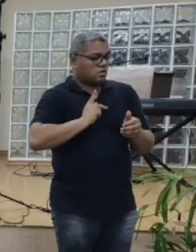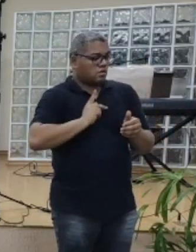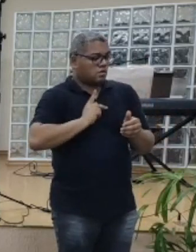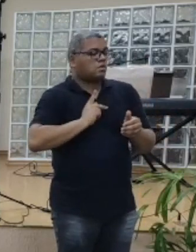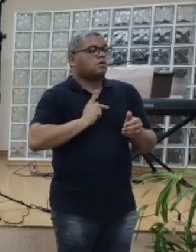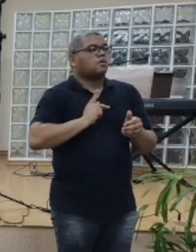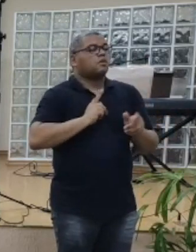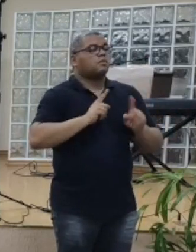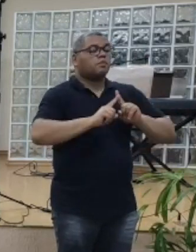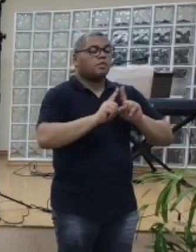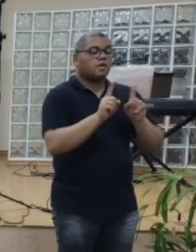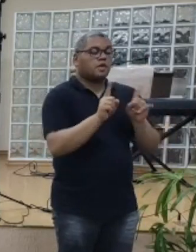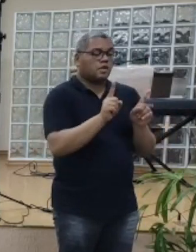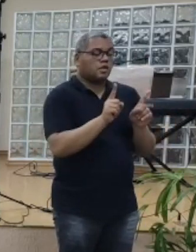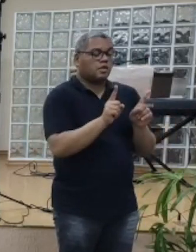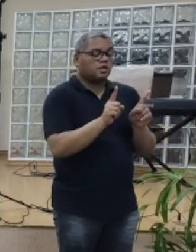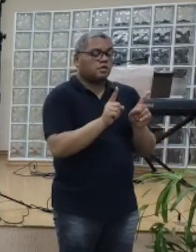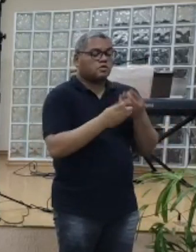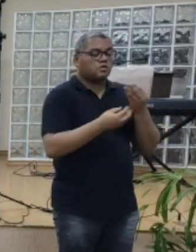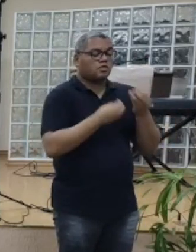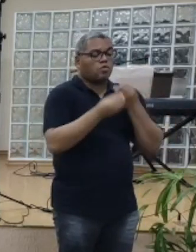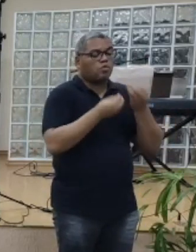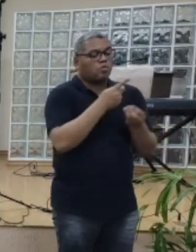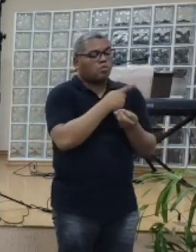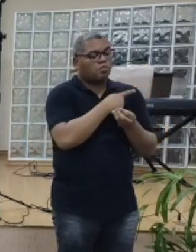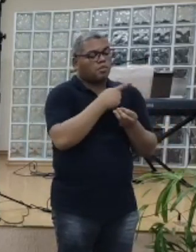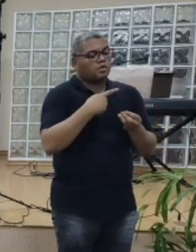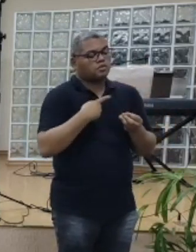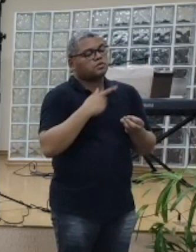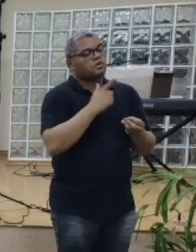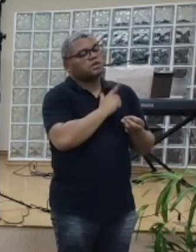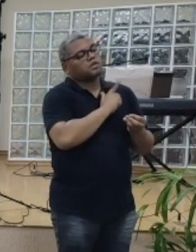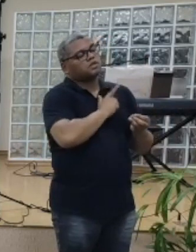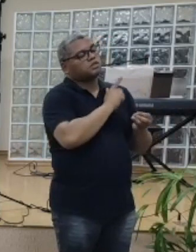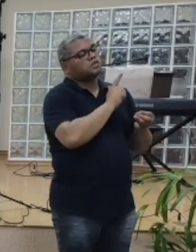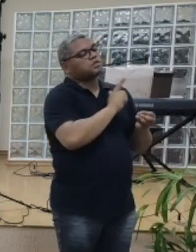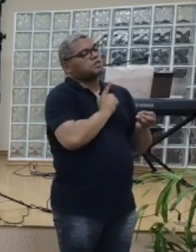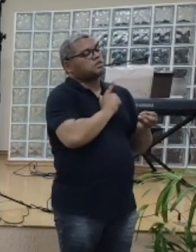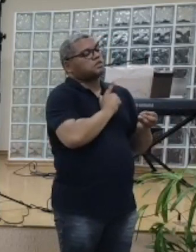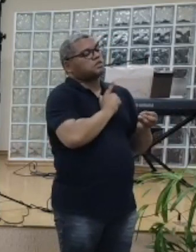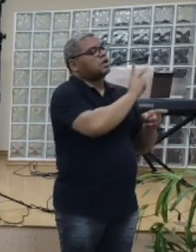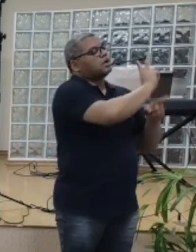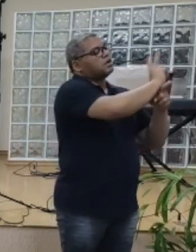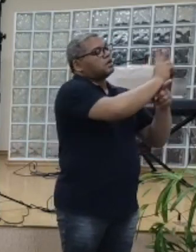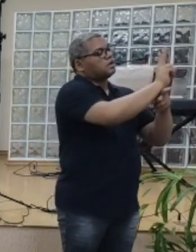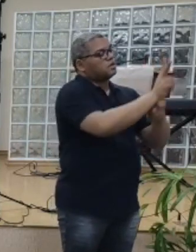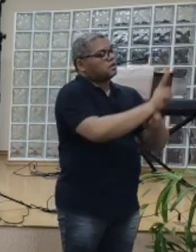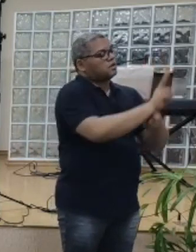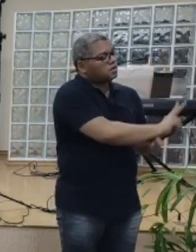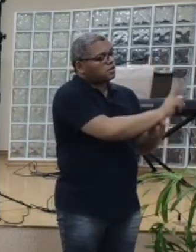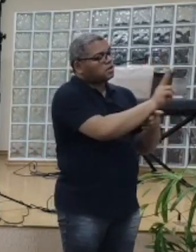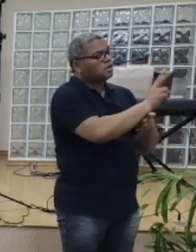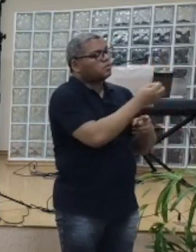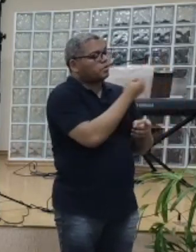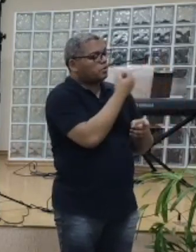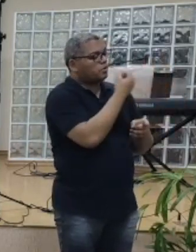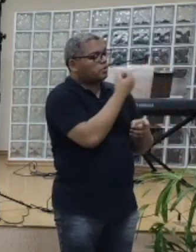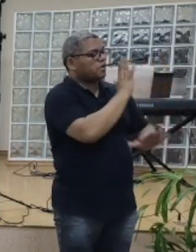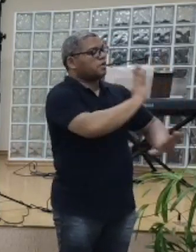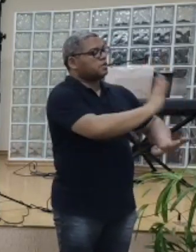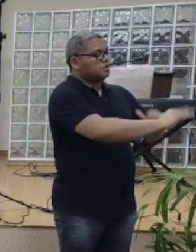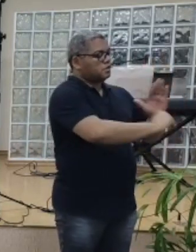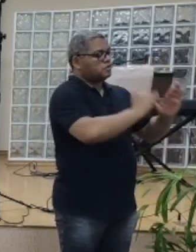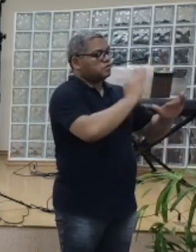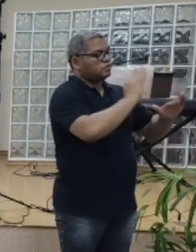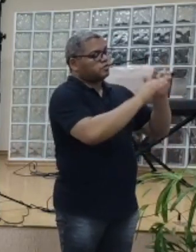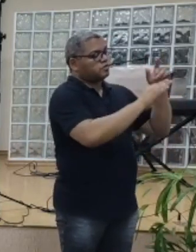como pastor, ele tinha zelo pelo bem e pelo desenvolvimento daqueles